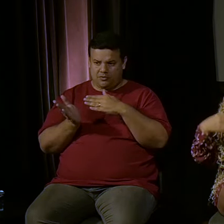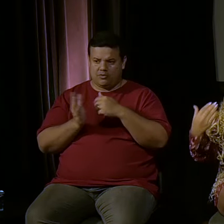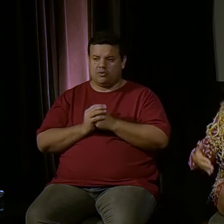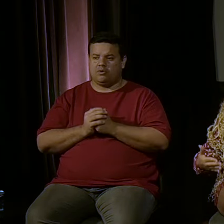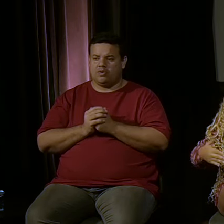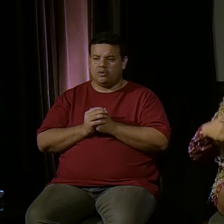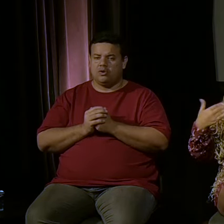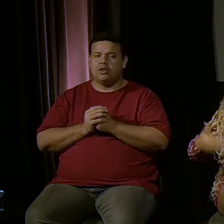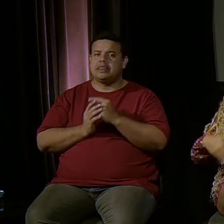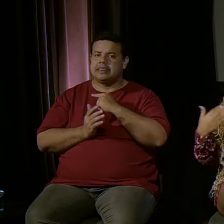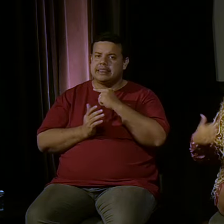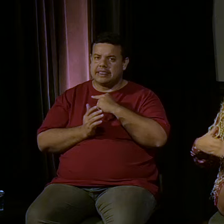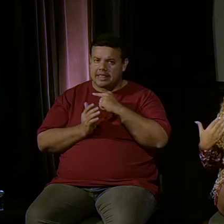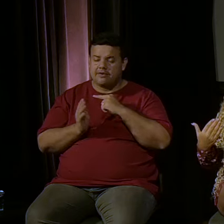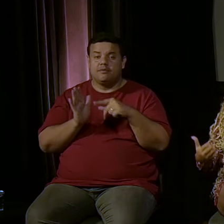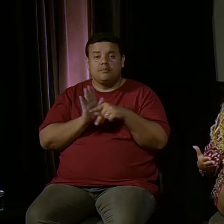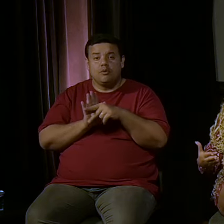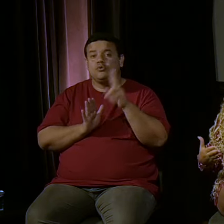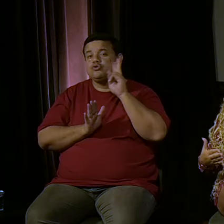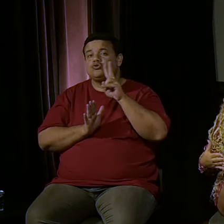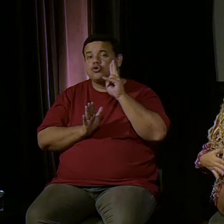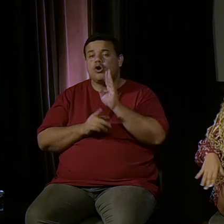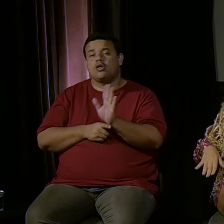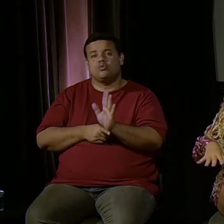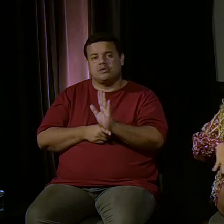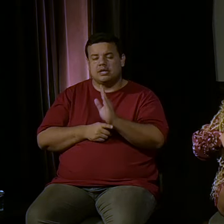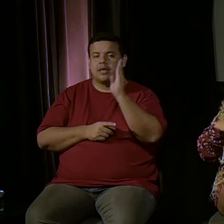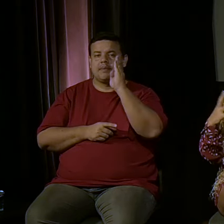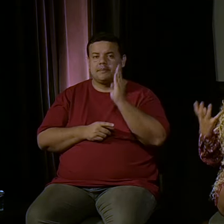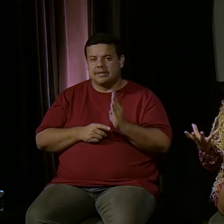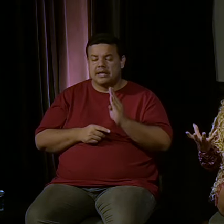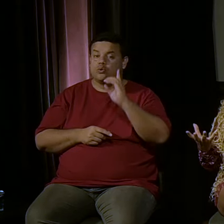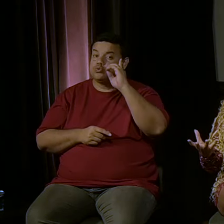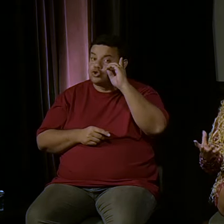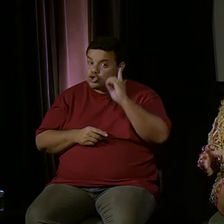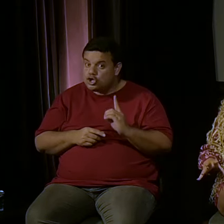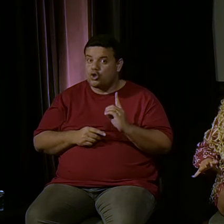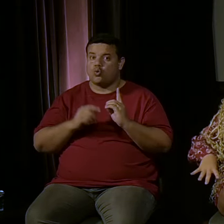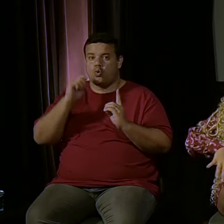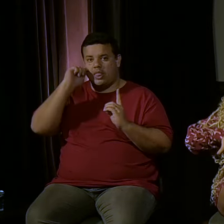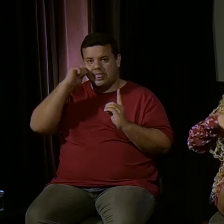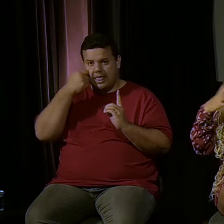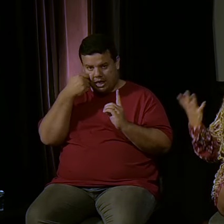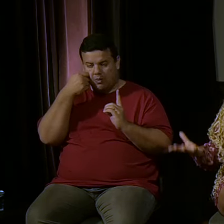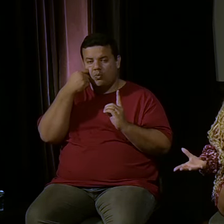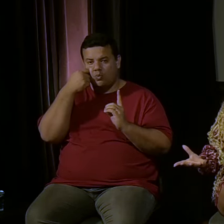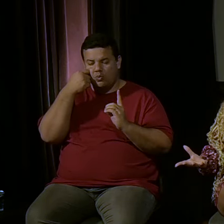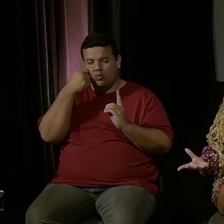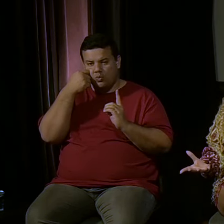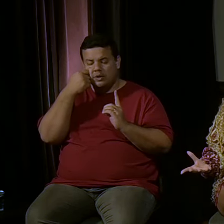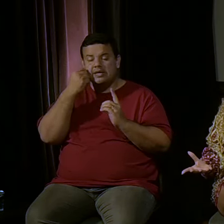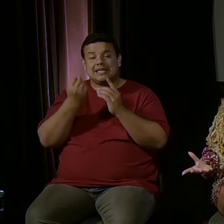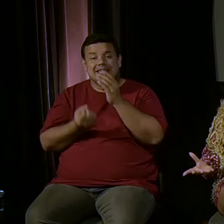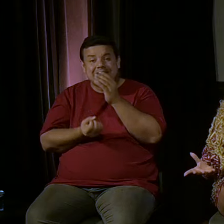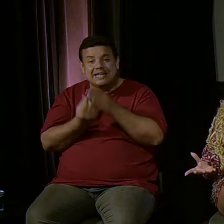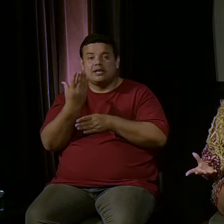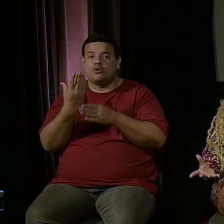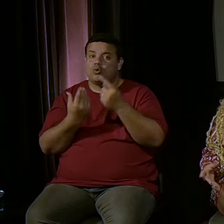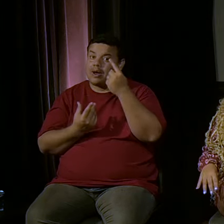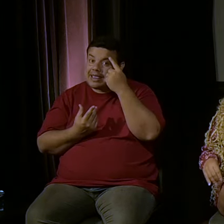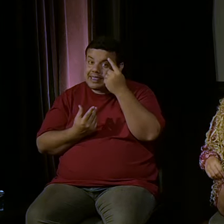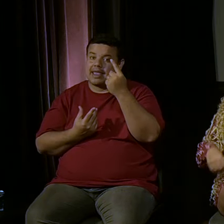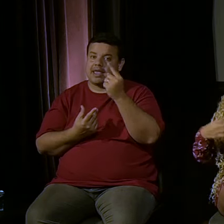foi consolidado na história do cinema brasileiro como o diretor negro que criou a ideia do cinema negro no